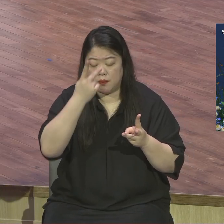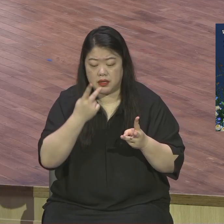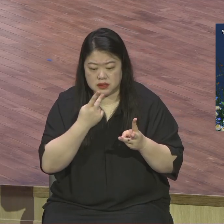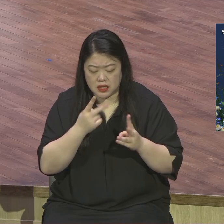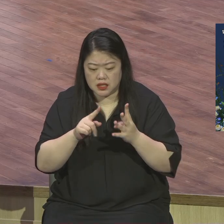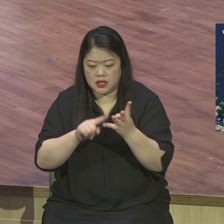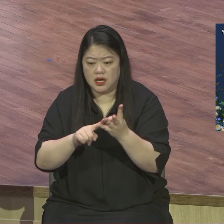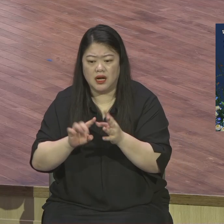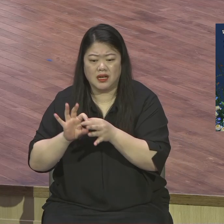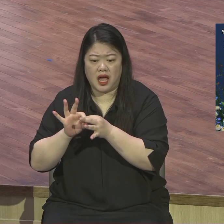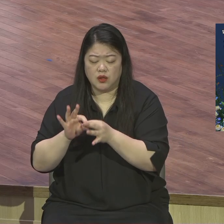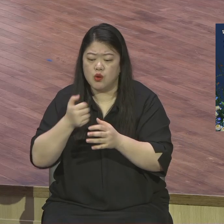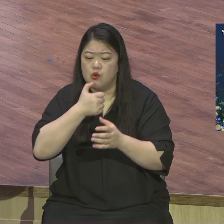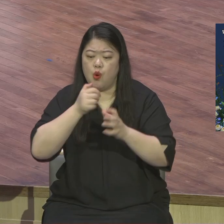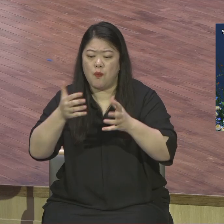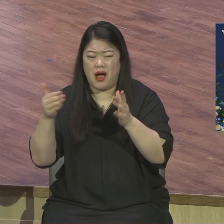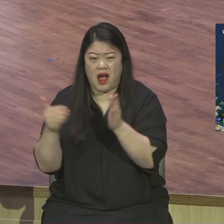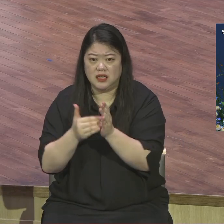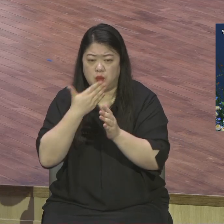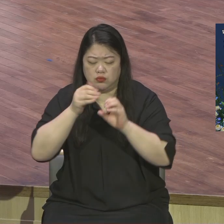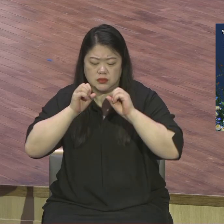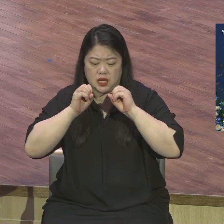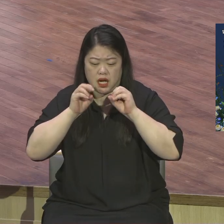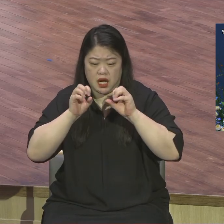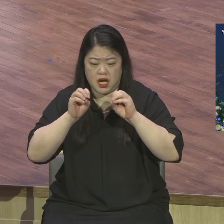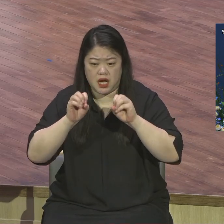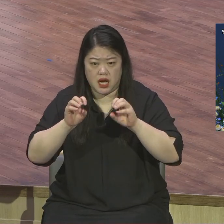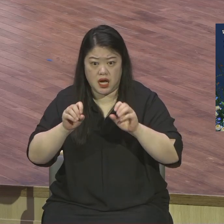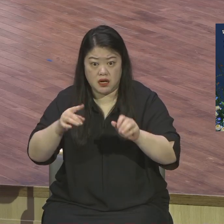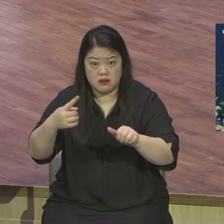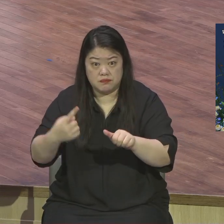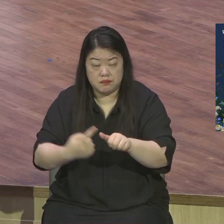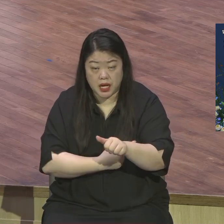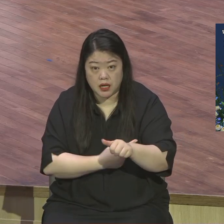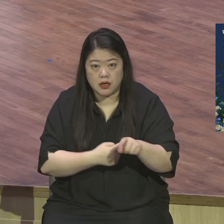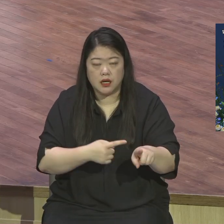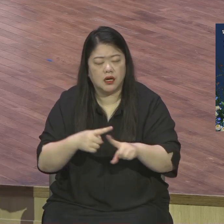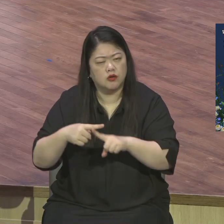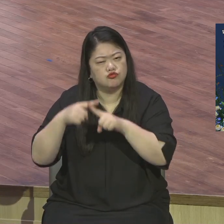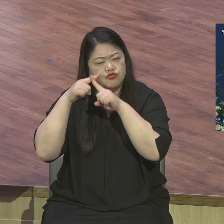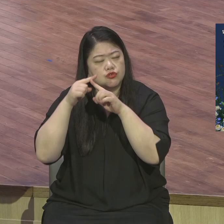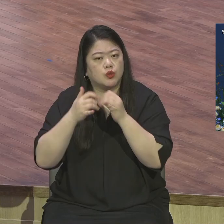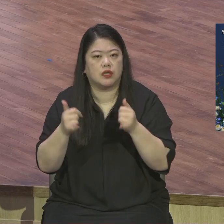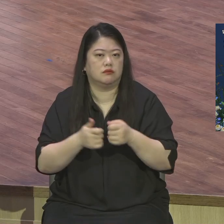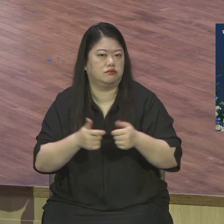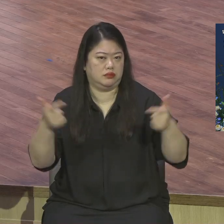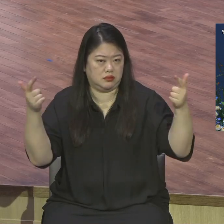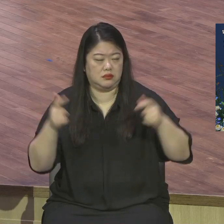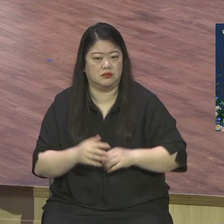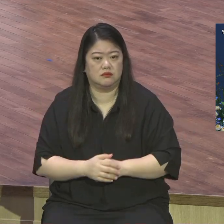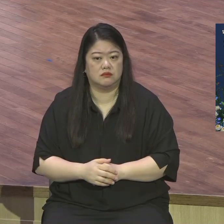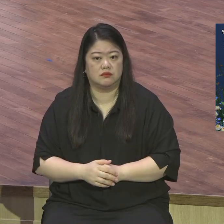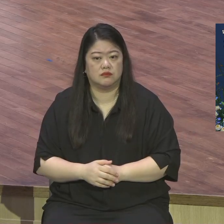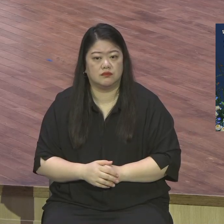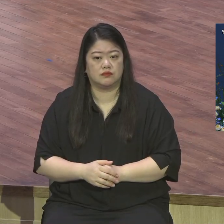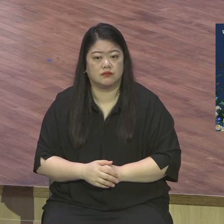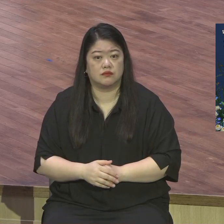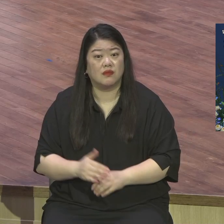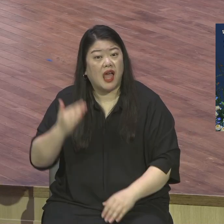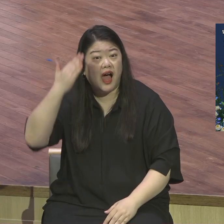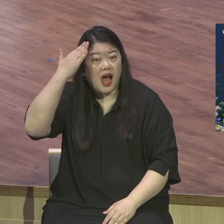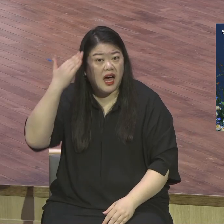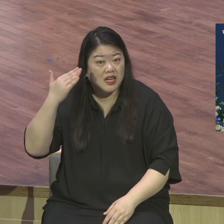거기에 다 흘렸어요 우리 한국만 해도 한국 기독교 역사는 피의 역사예요 그냥